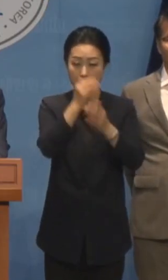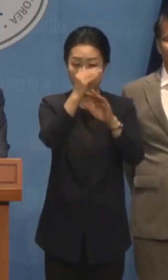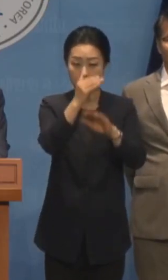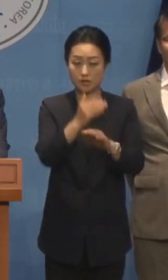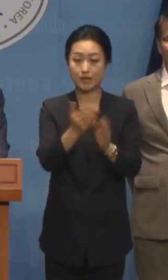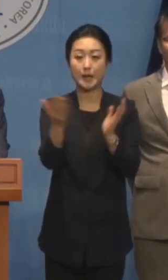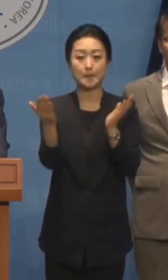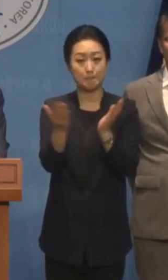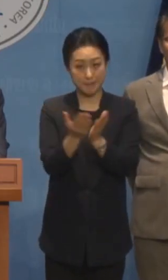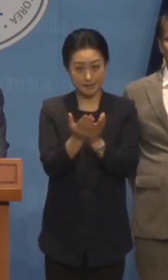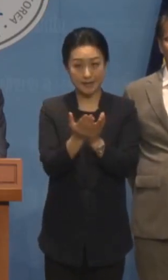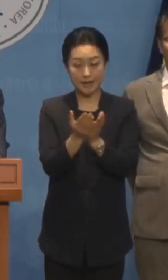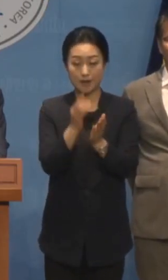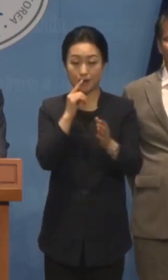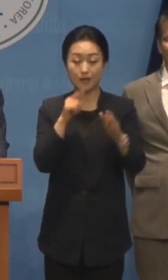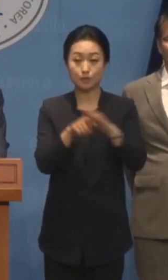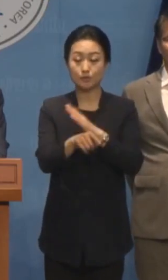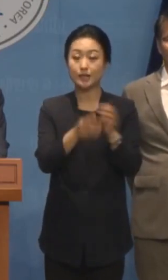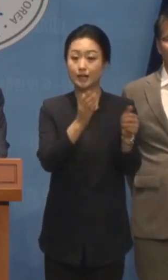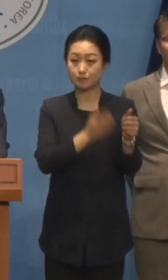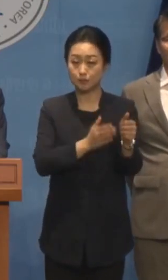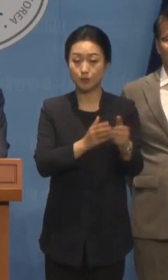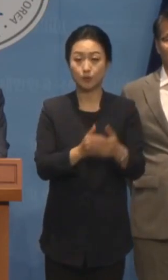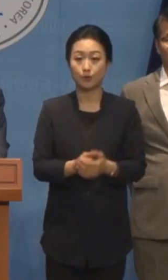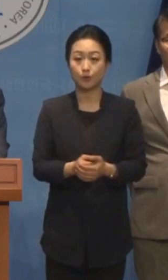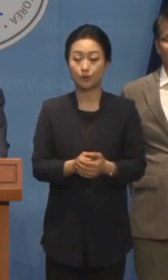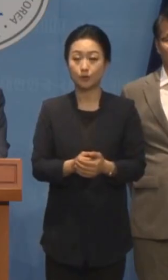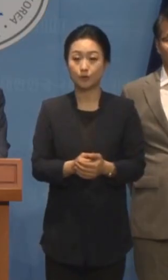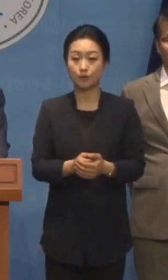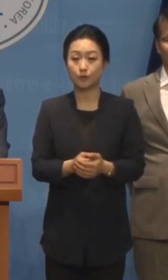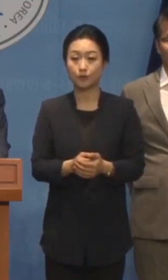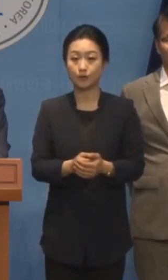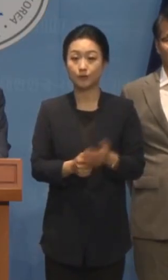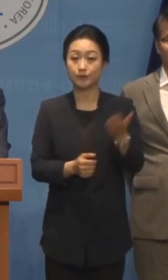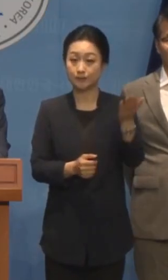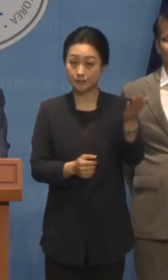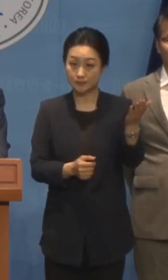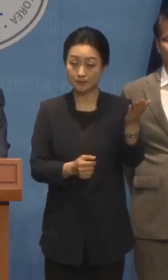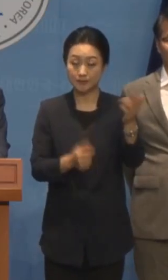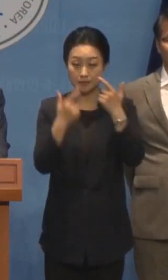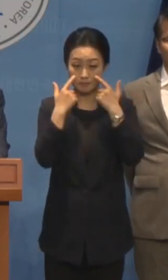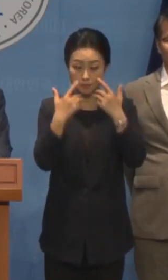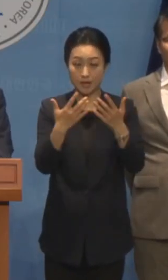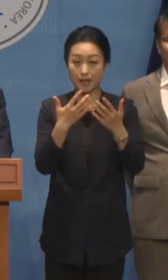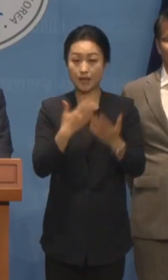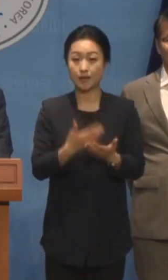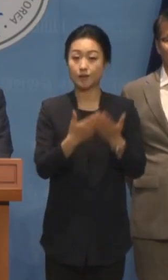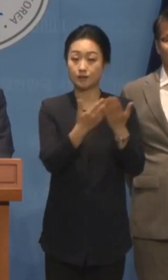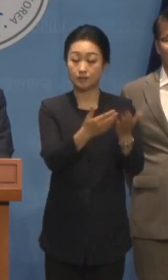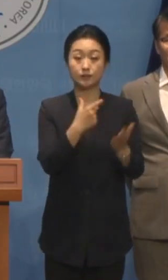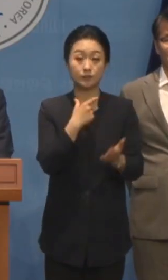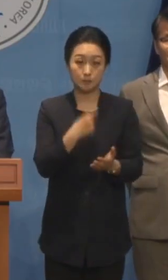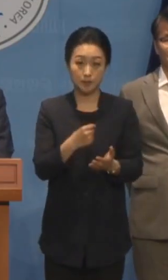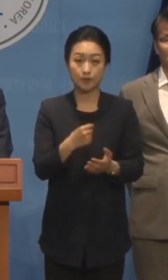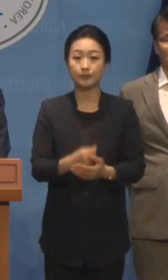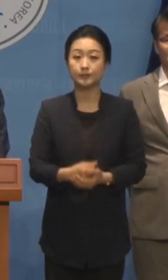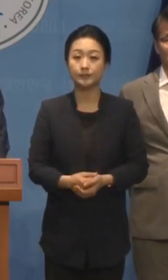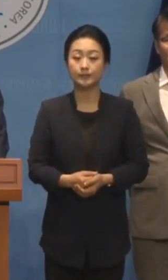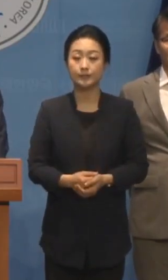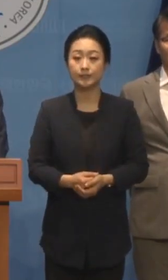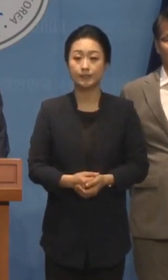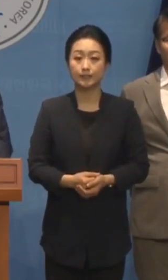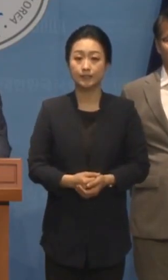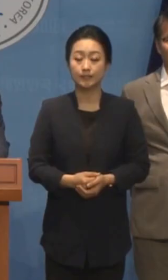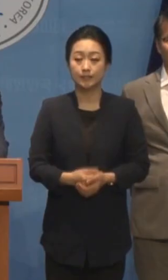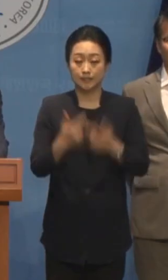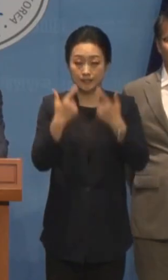빠짐없이 집행되도록 해야 할 것입니다. 이원석 총장에게 분명히 그리고